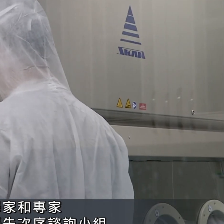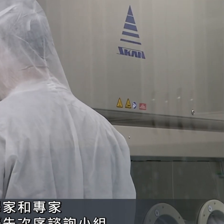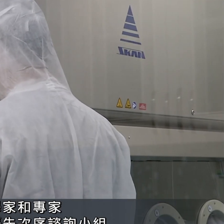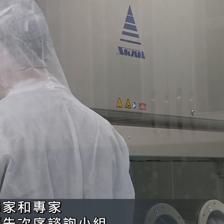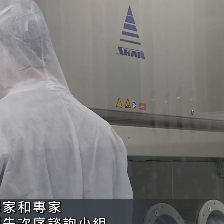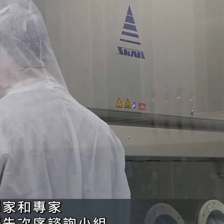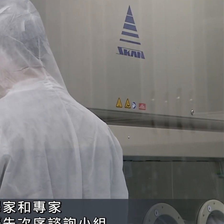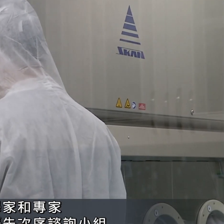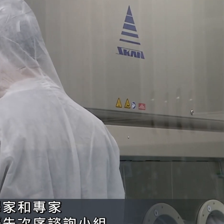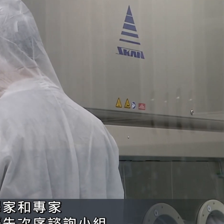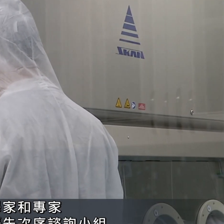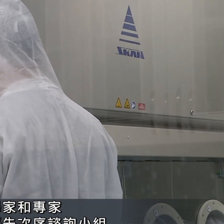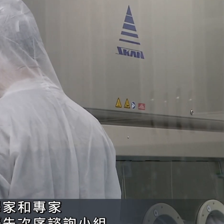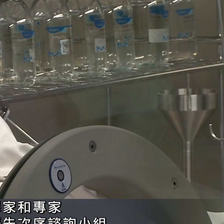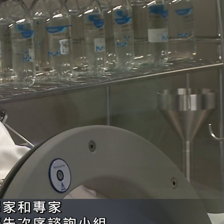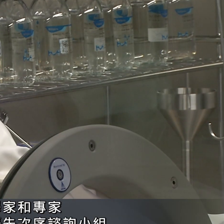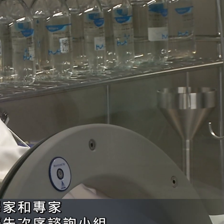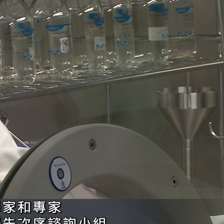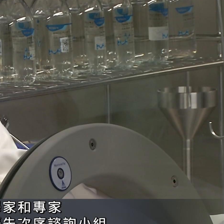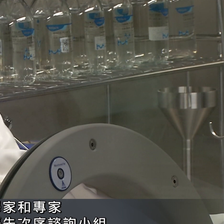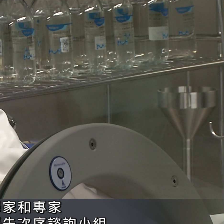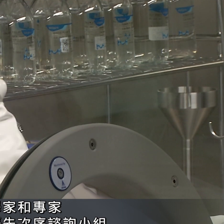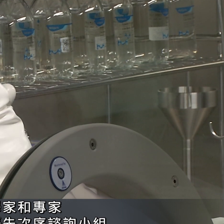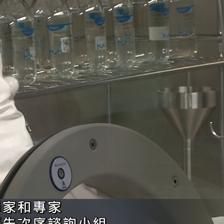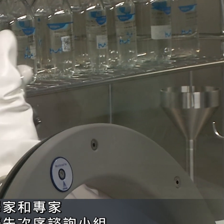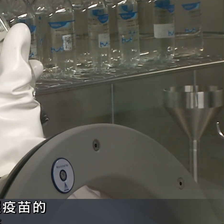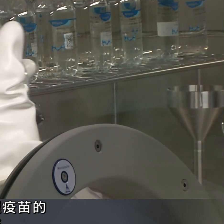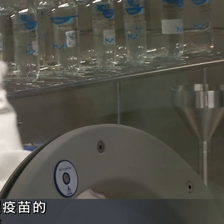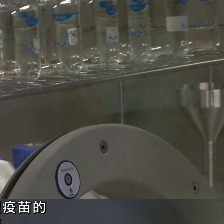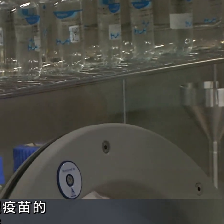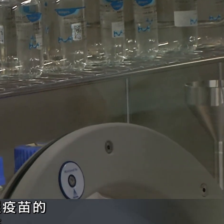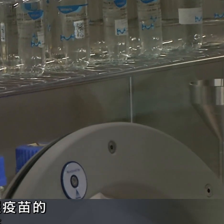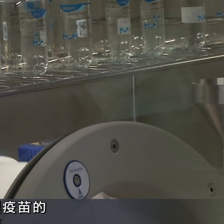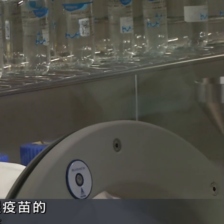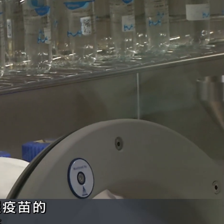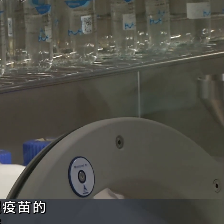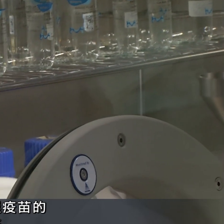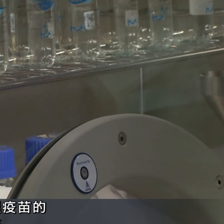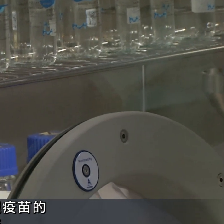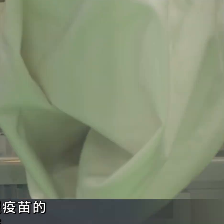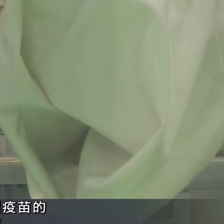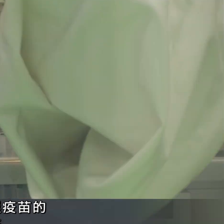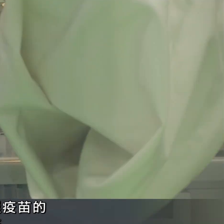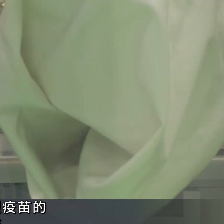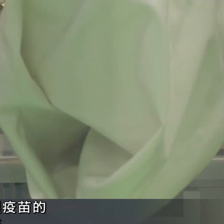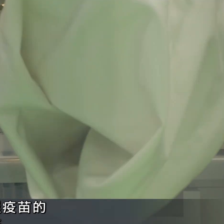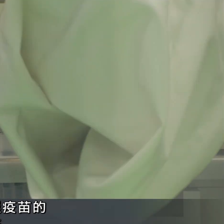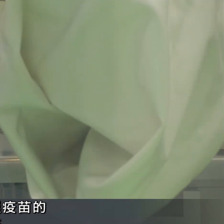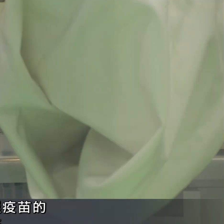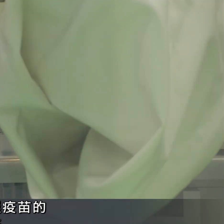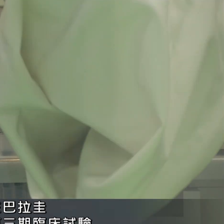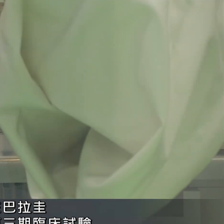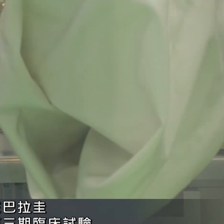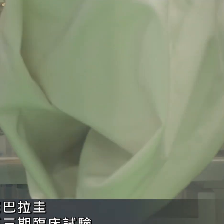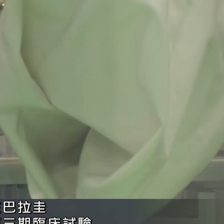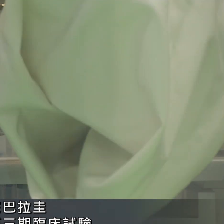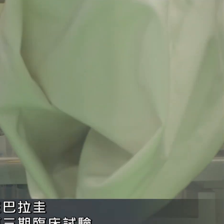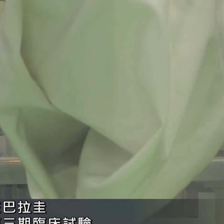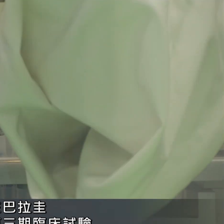和专家组成独立疫苗优先次序咨询小组，快速评估新候选疫苗的有效性和安全性。目前高端也正在